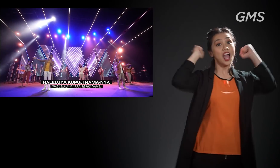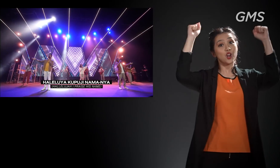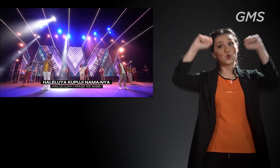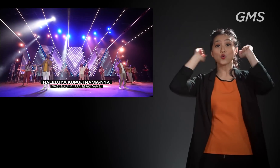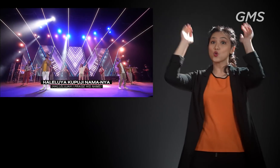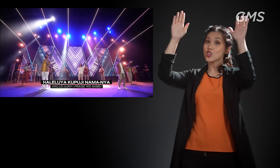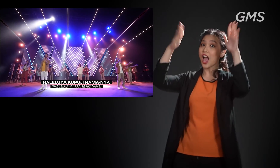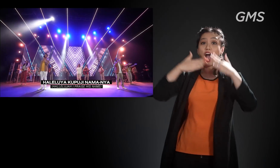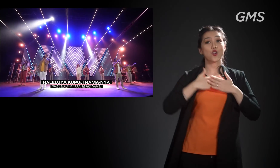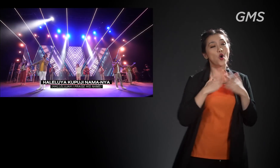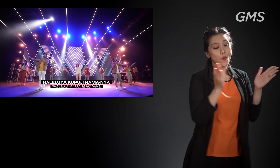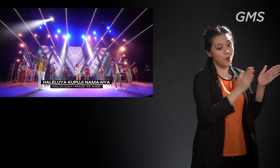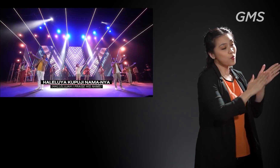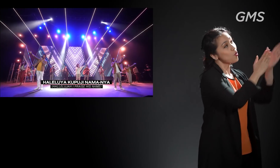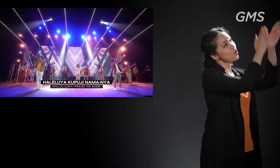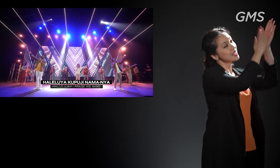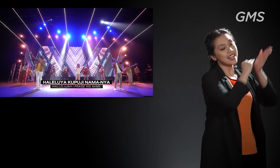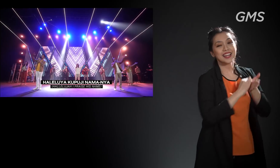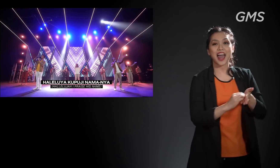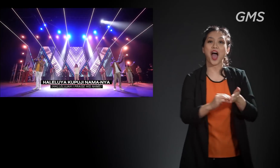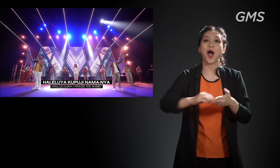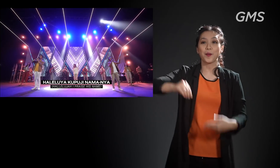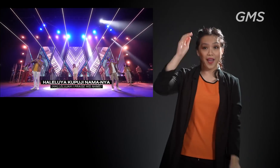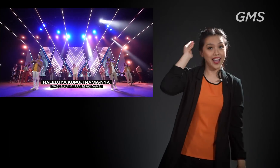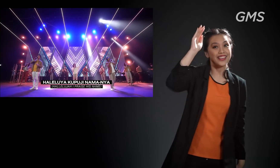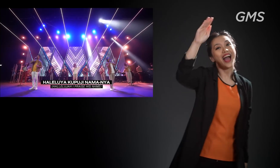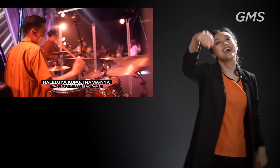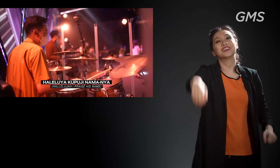Haleluya, ku puji namanya.